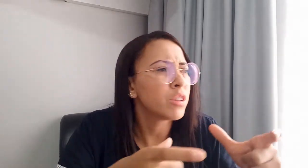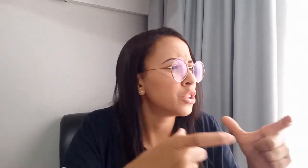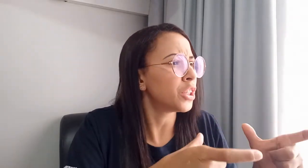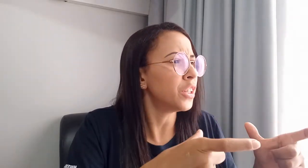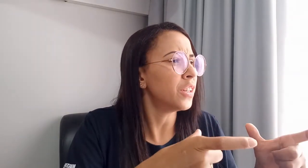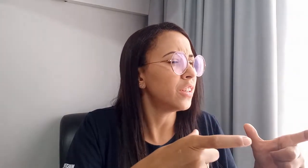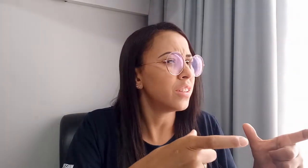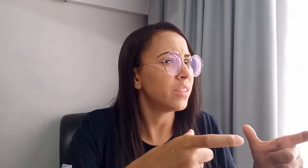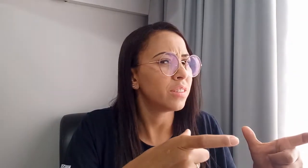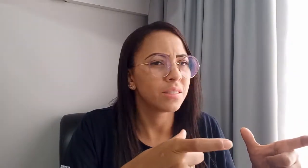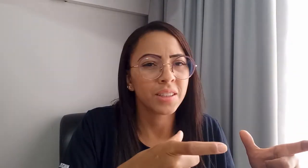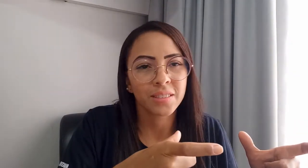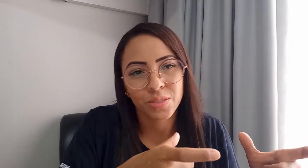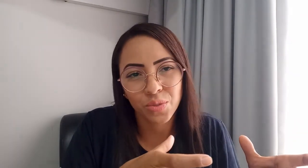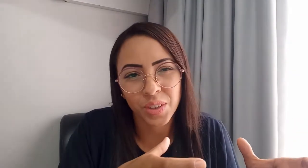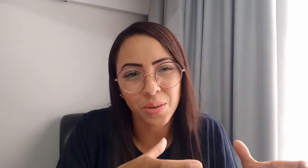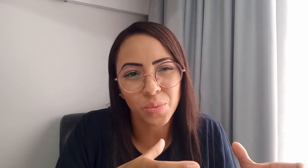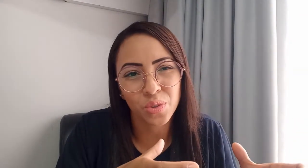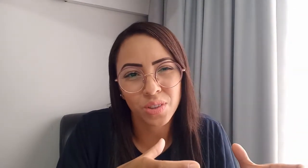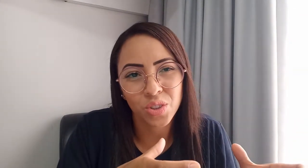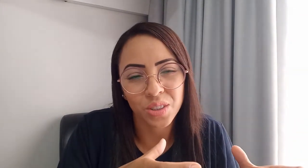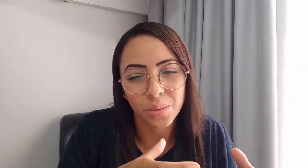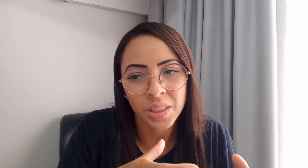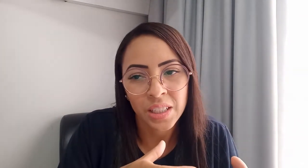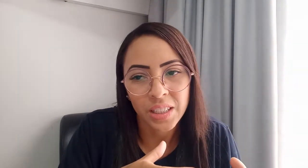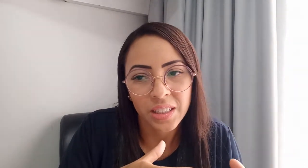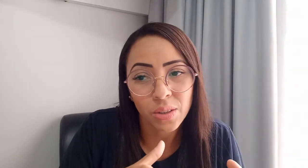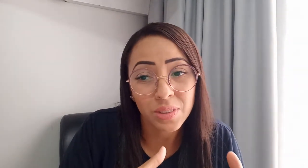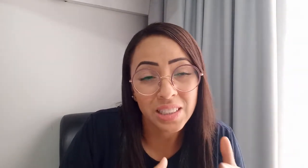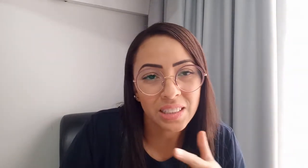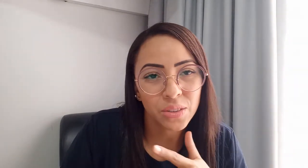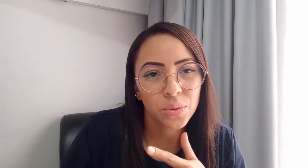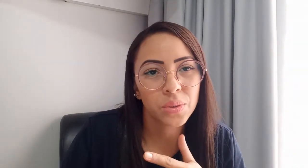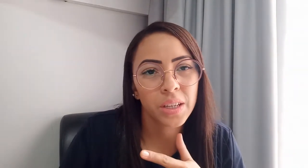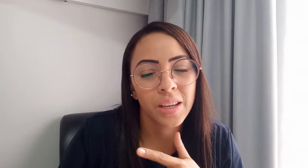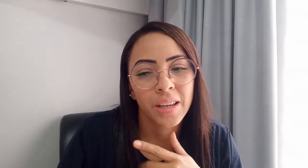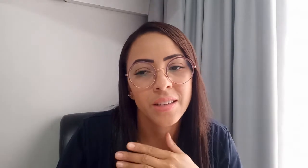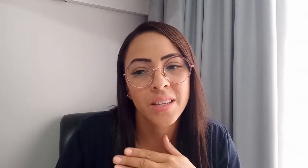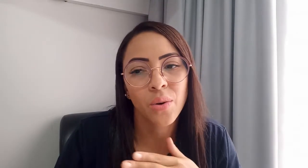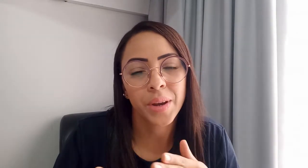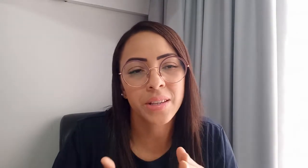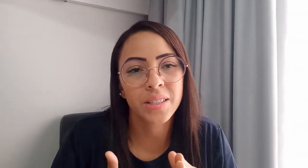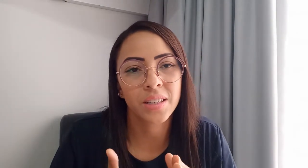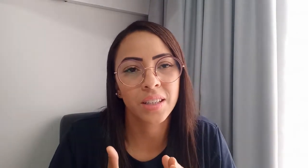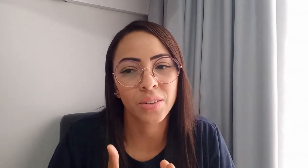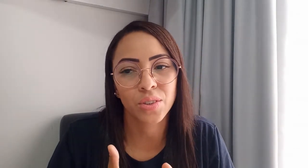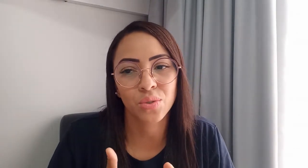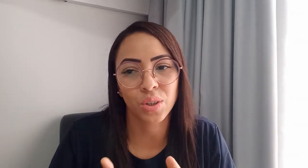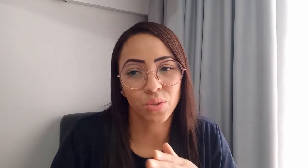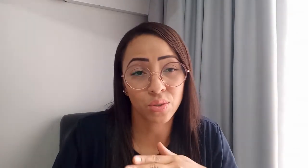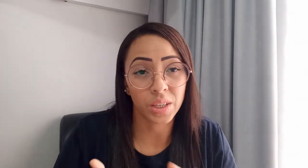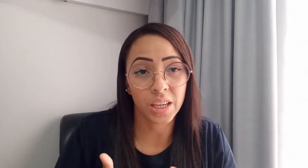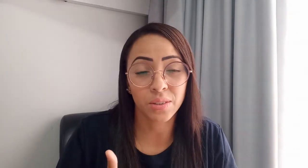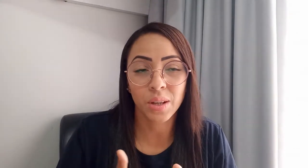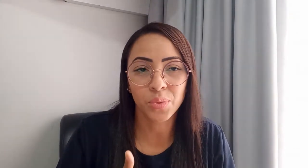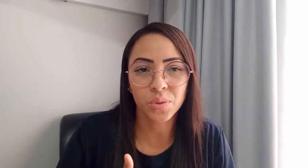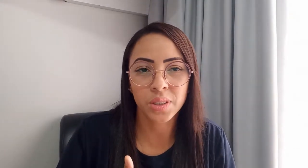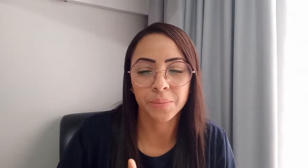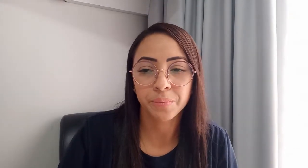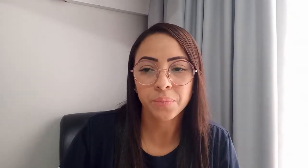onde? Né? Não fica com muito sentido. Então, dando sequência ao nosso enredo da música,